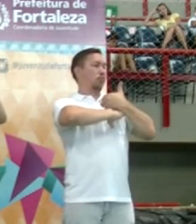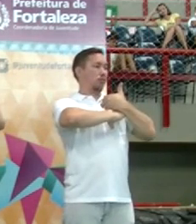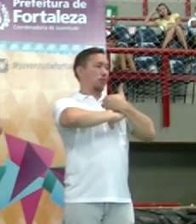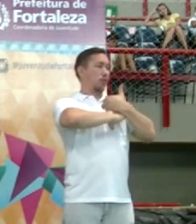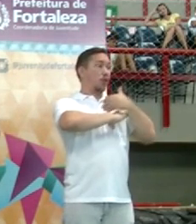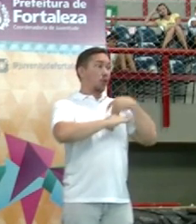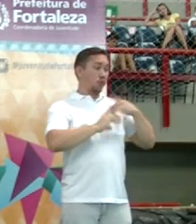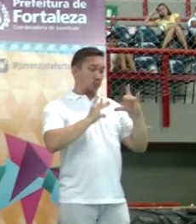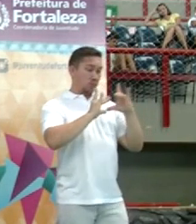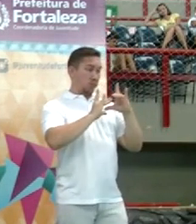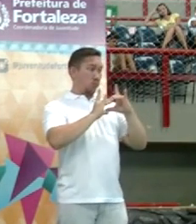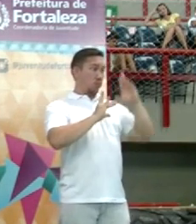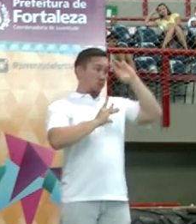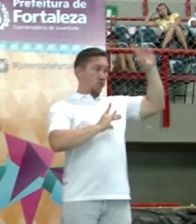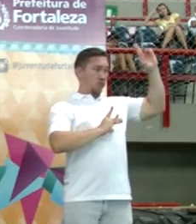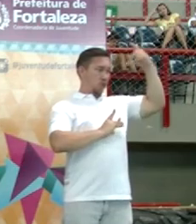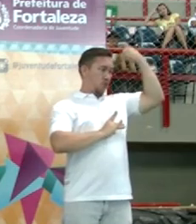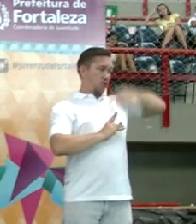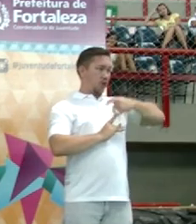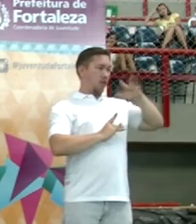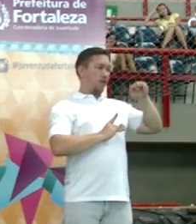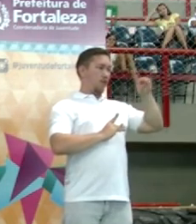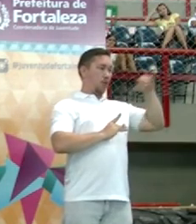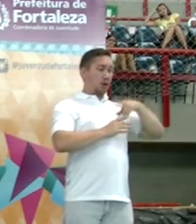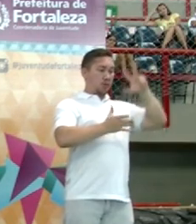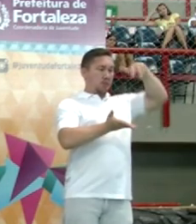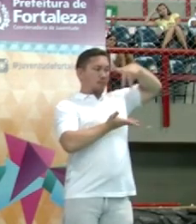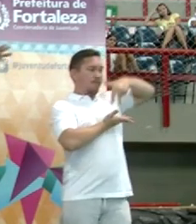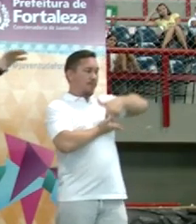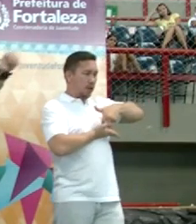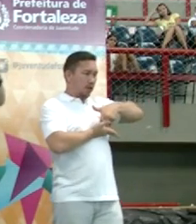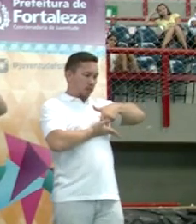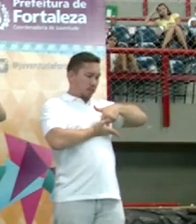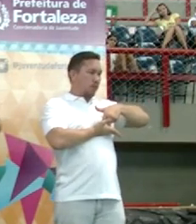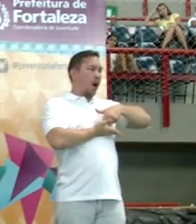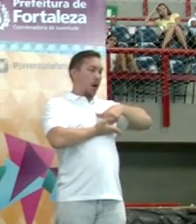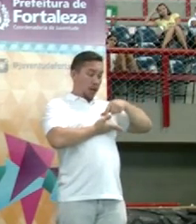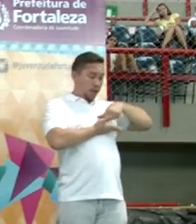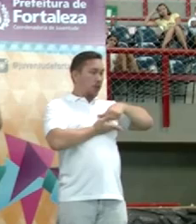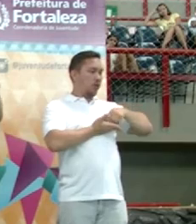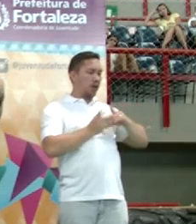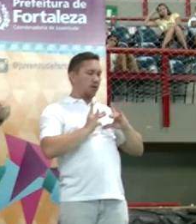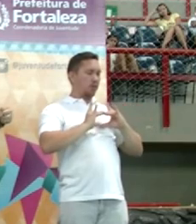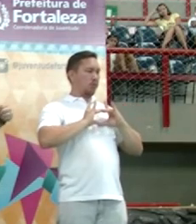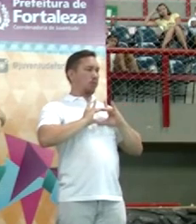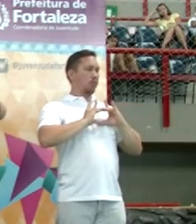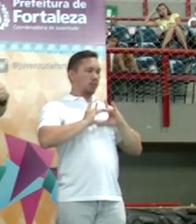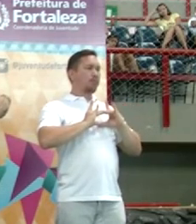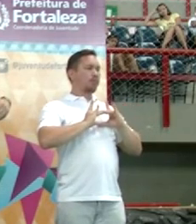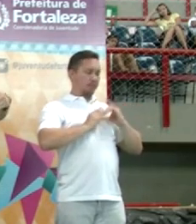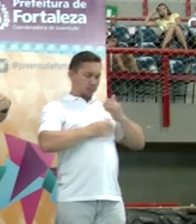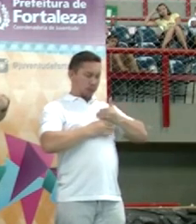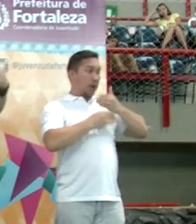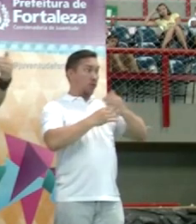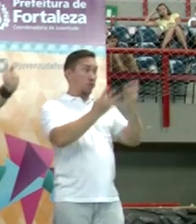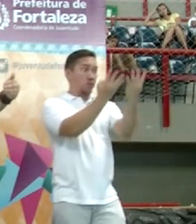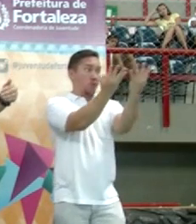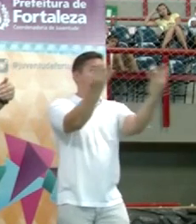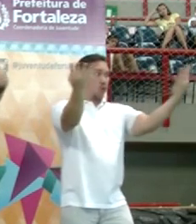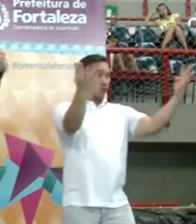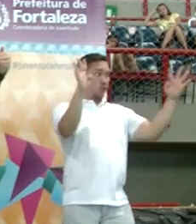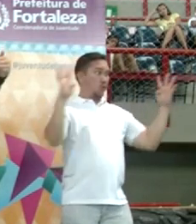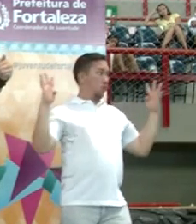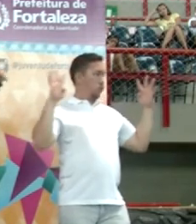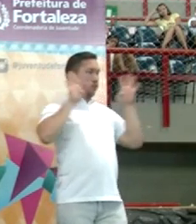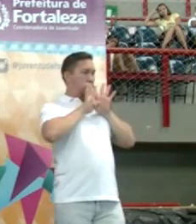o senhor feudal se sente ameaçado dentro do muro. Então ele monta um castelo de pedra dentro do muro. De